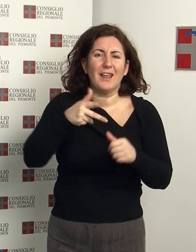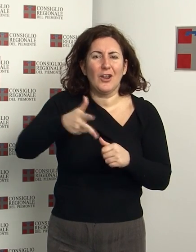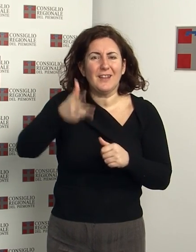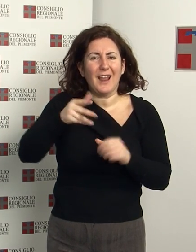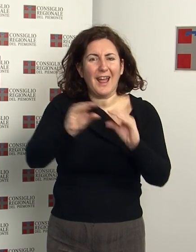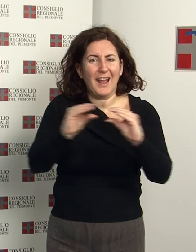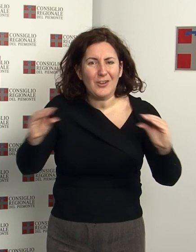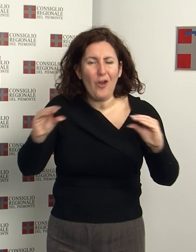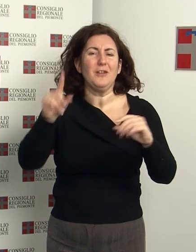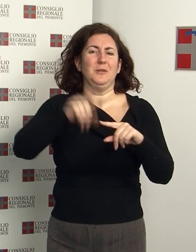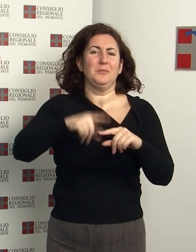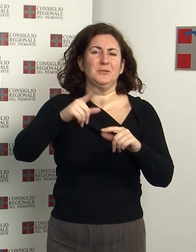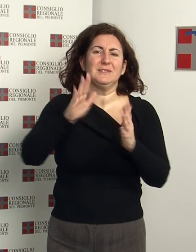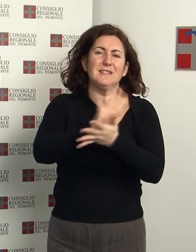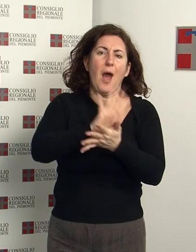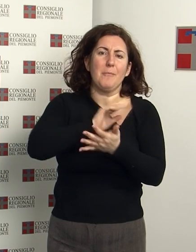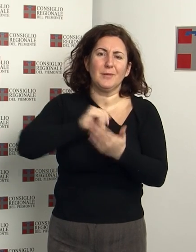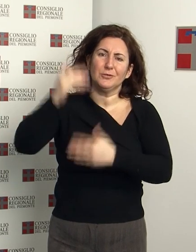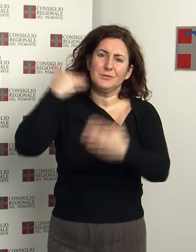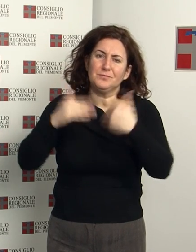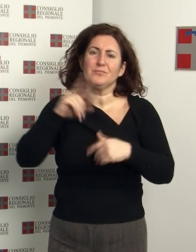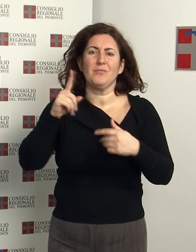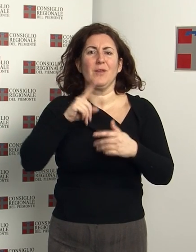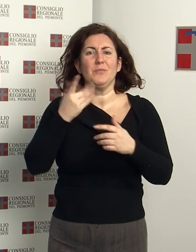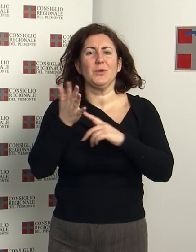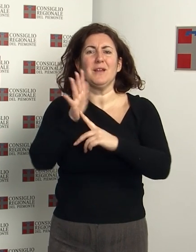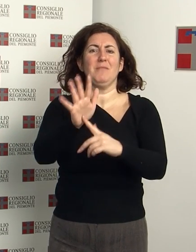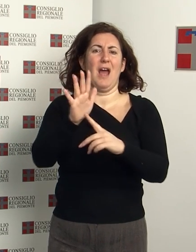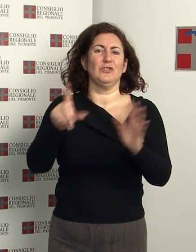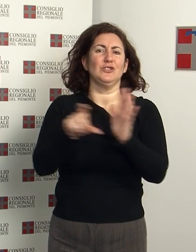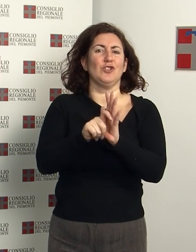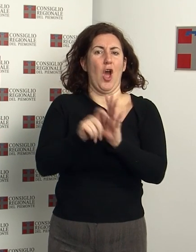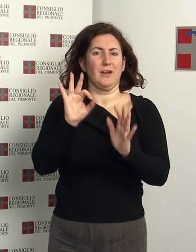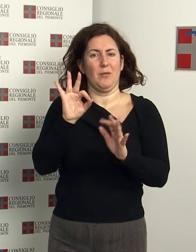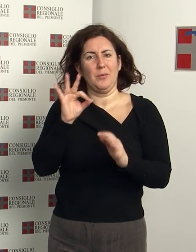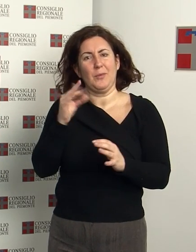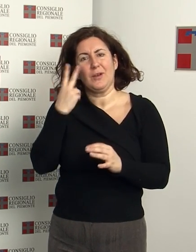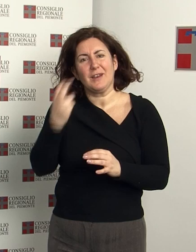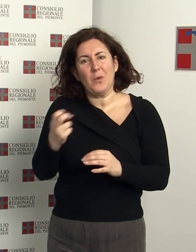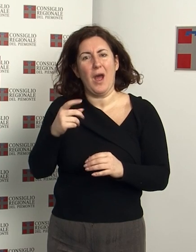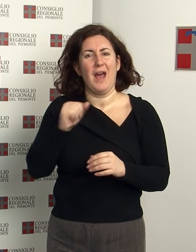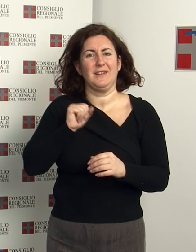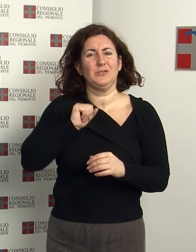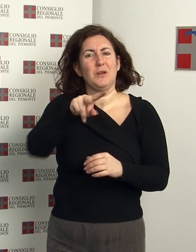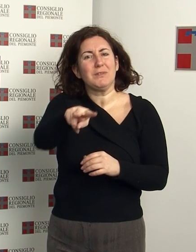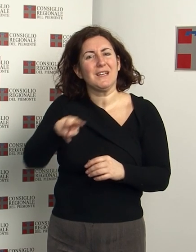passato e immagini storiche di manifesti dedicati alla strada ferrata la rassegna curata dal museo ferroviario piemontese di